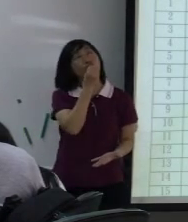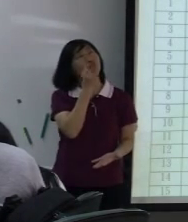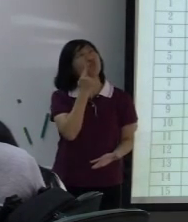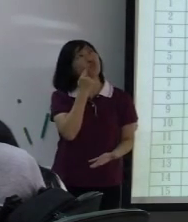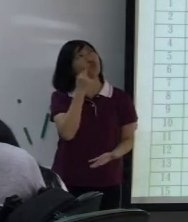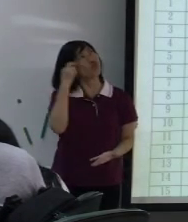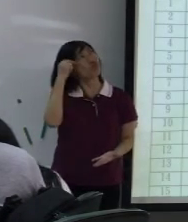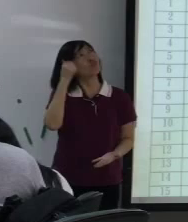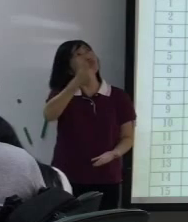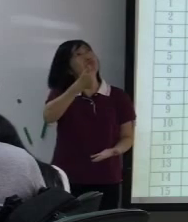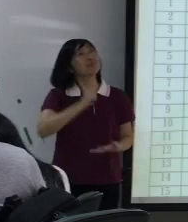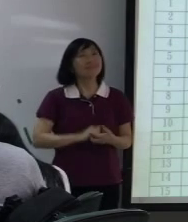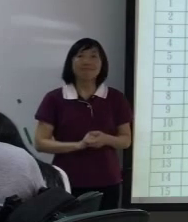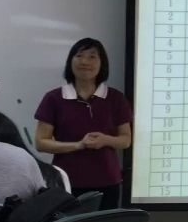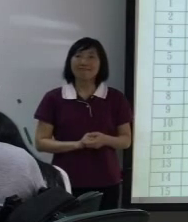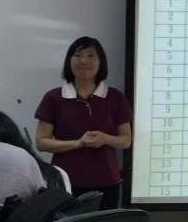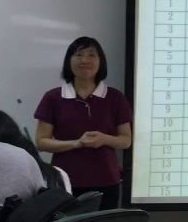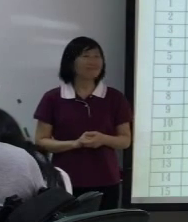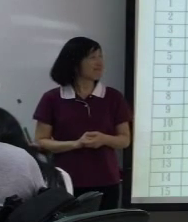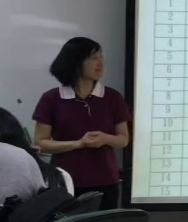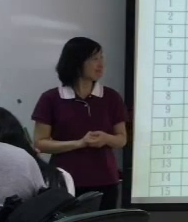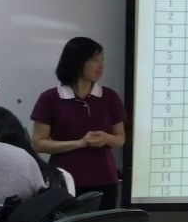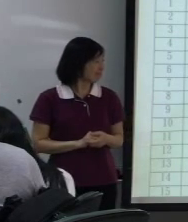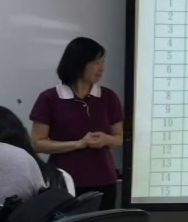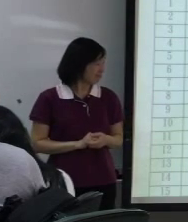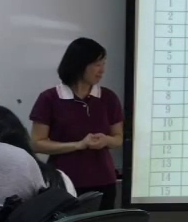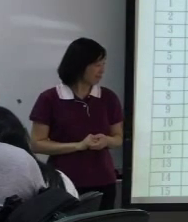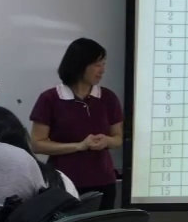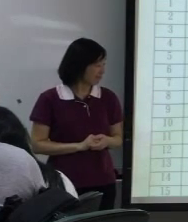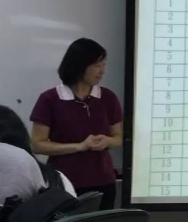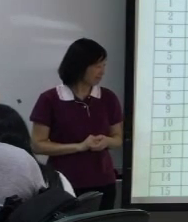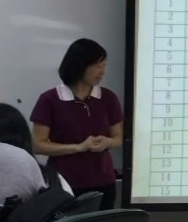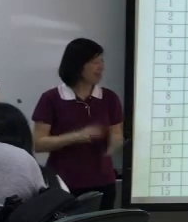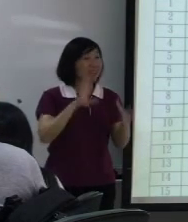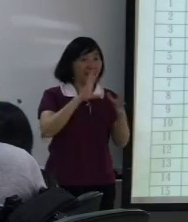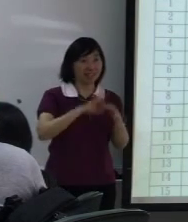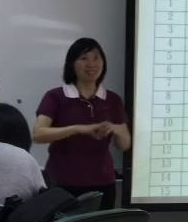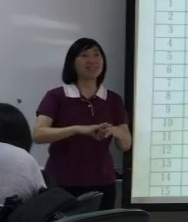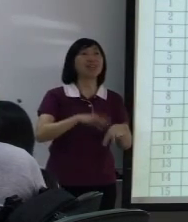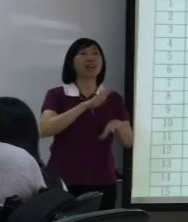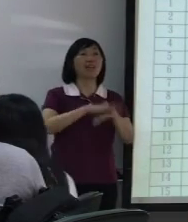啊、哦、那所以也会有